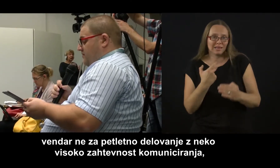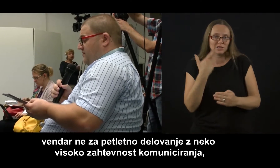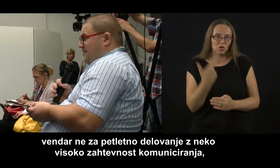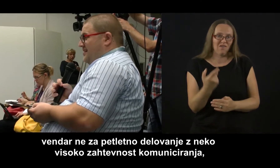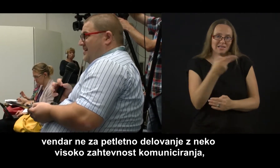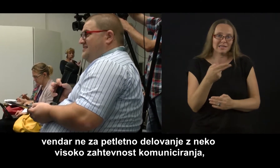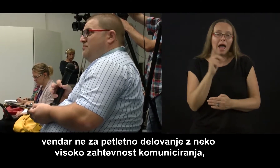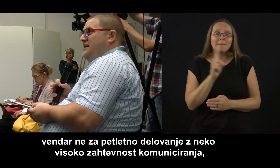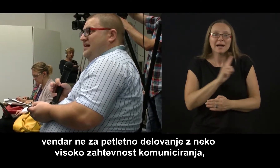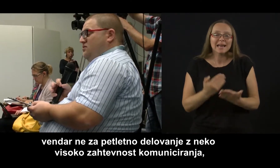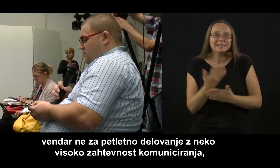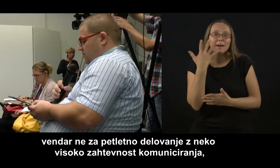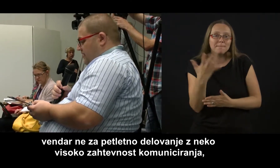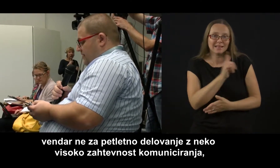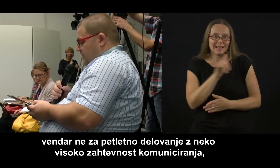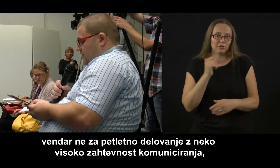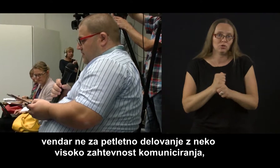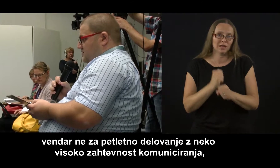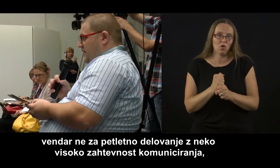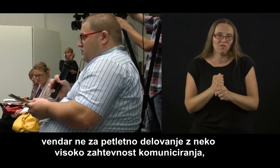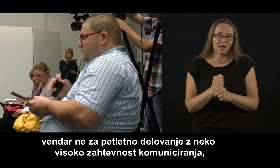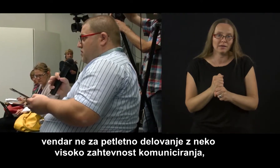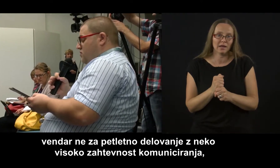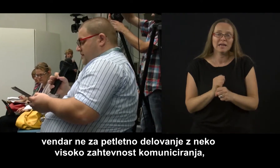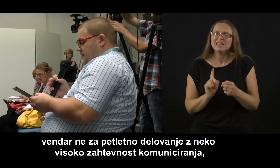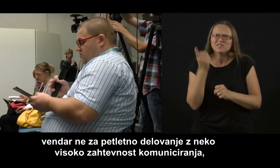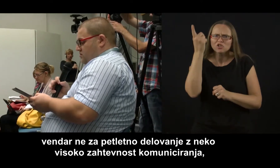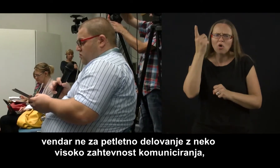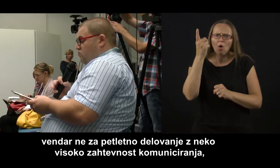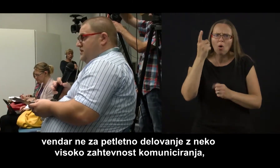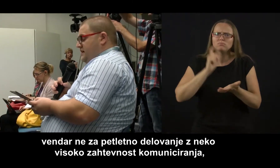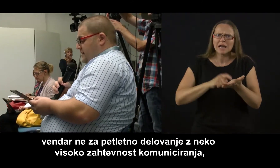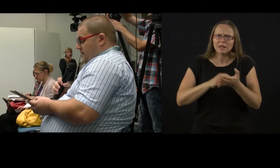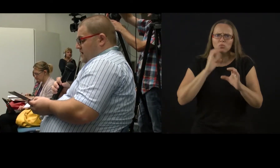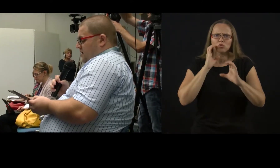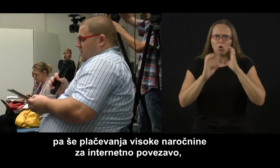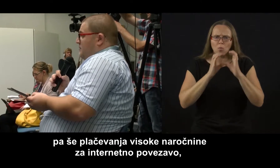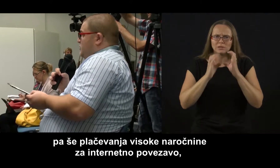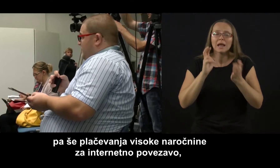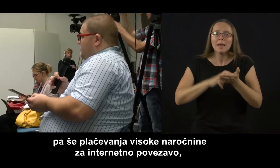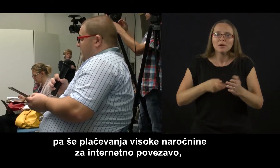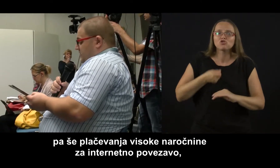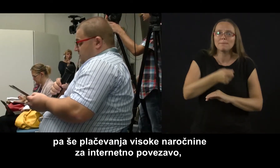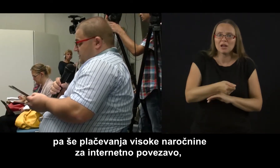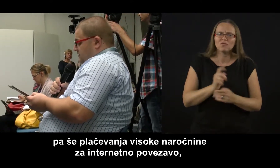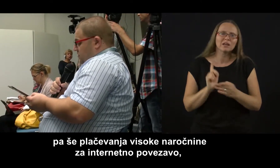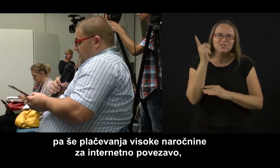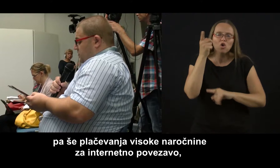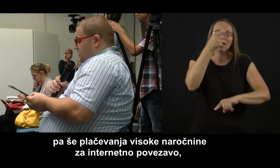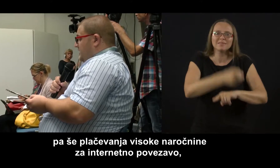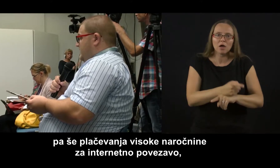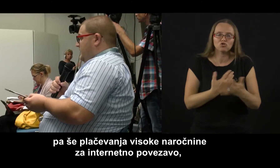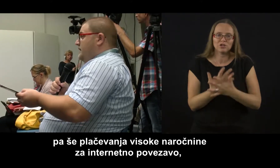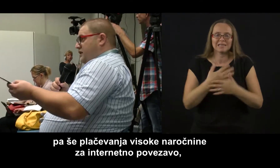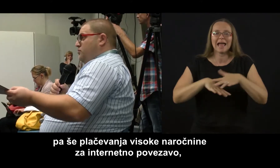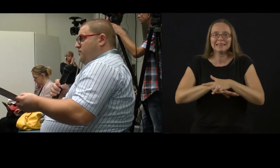računalnik, vendar ne za petletno delovanje, za neko visoko zahtevnostjo komuniciranja, pa še plačevanje visoke